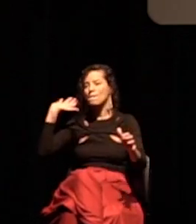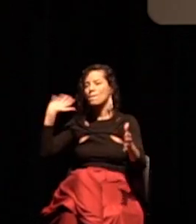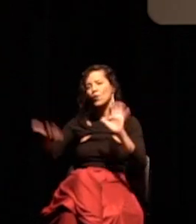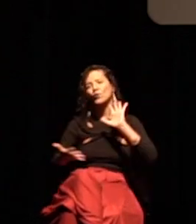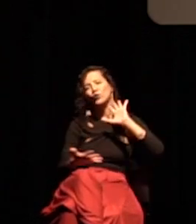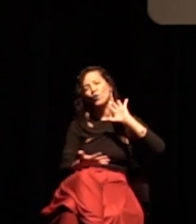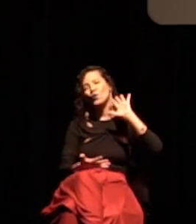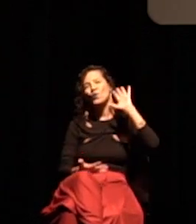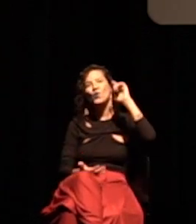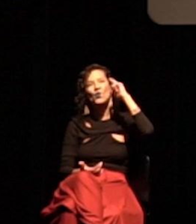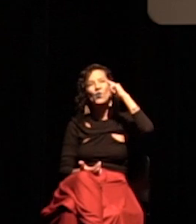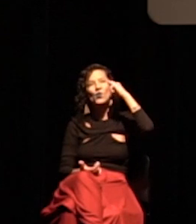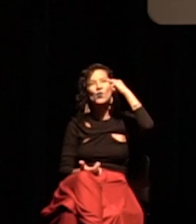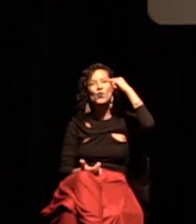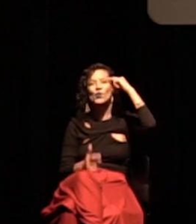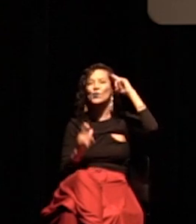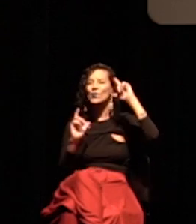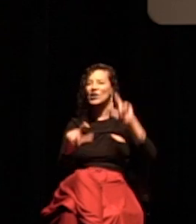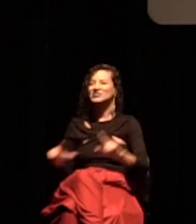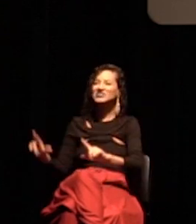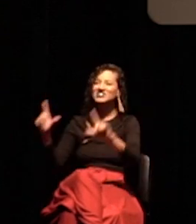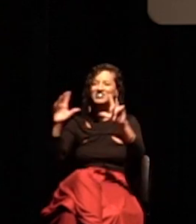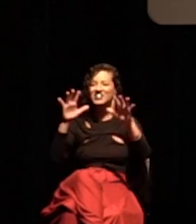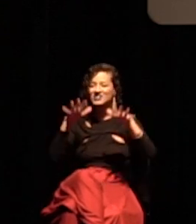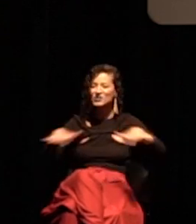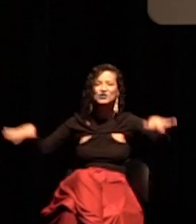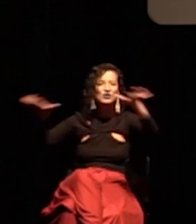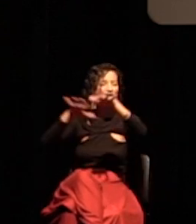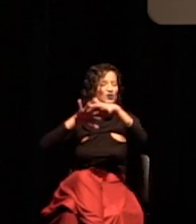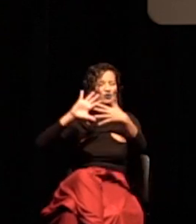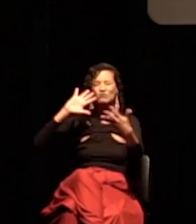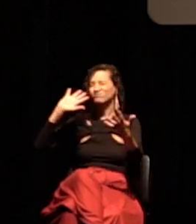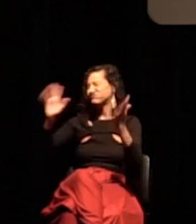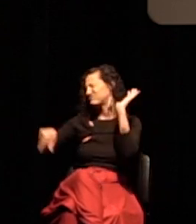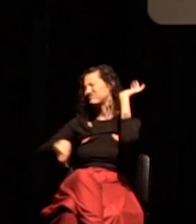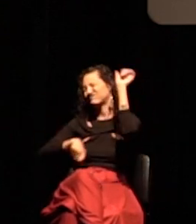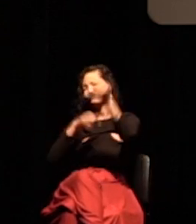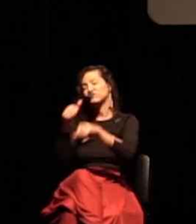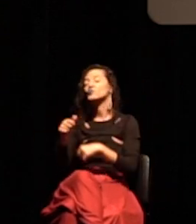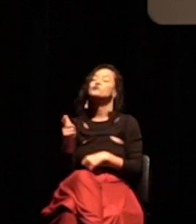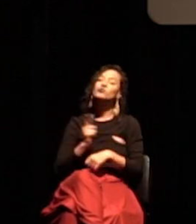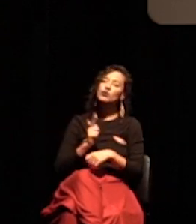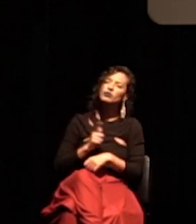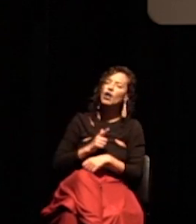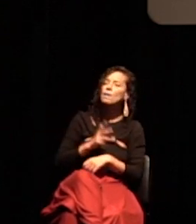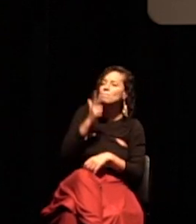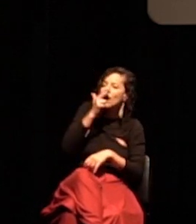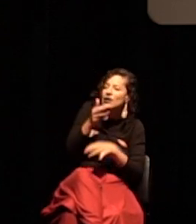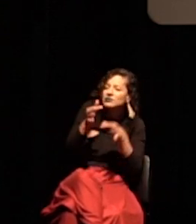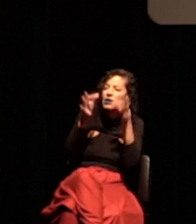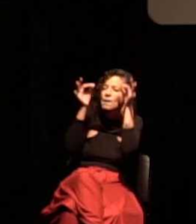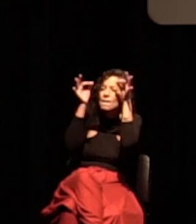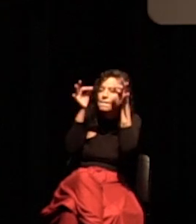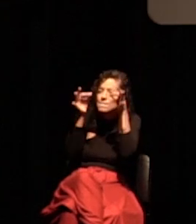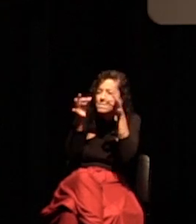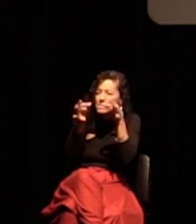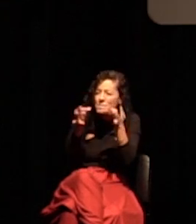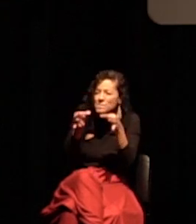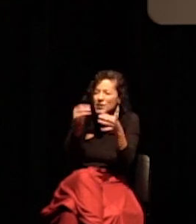aquela elaboração do espaço como um todo. Então, existe a precisão, e ela não